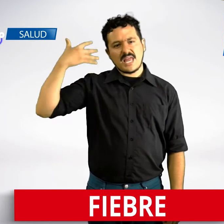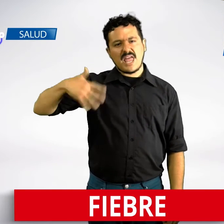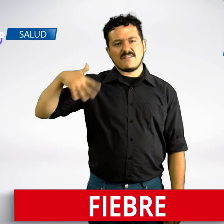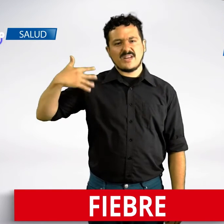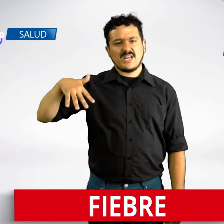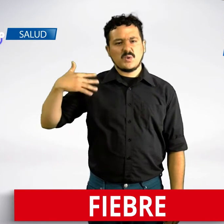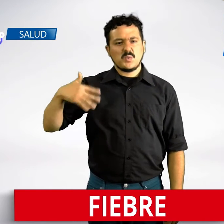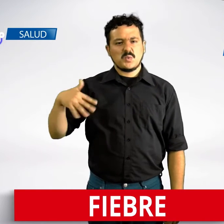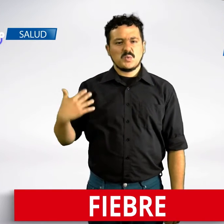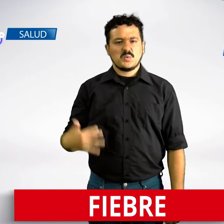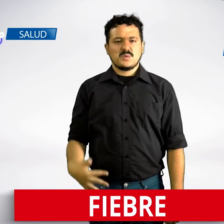fiebre.